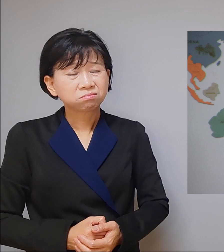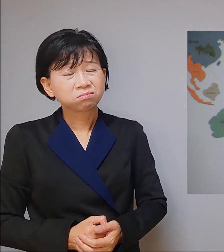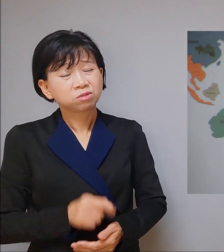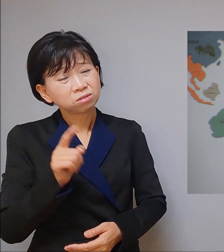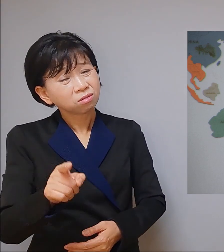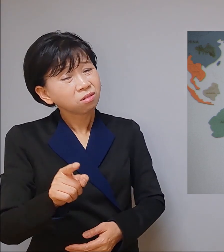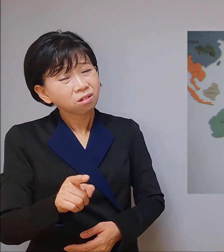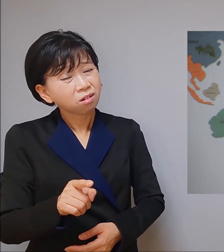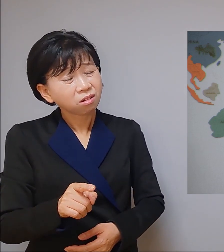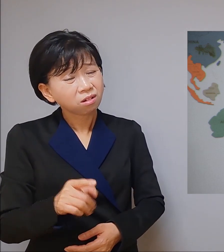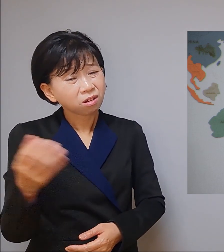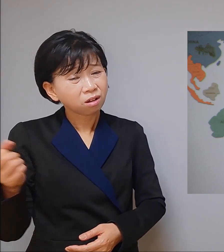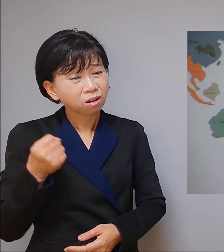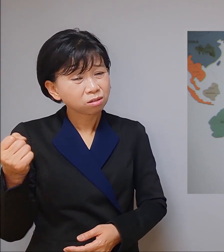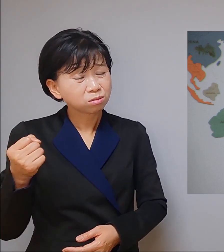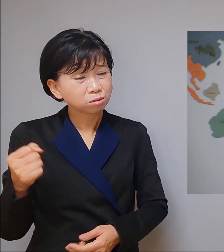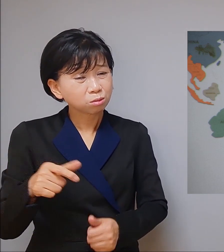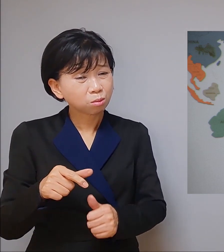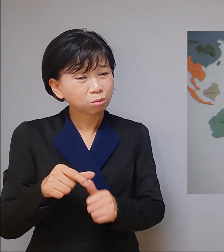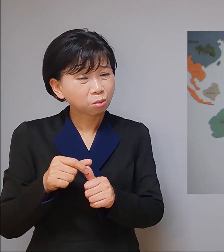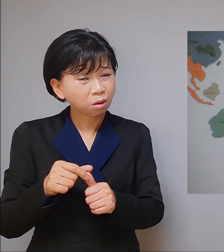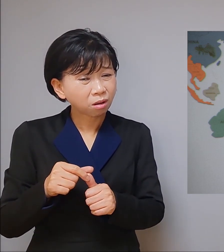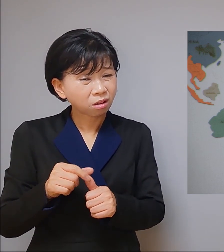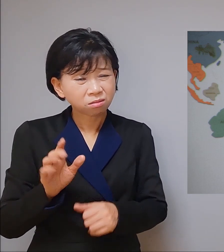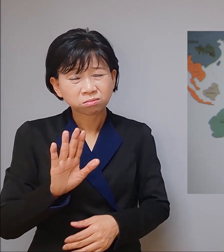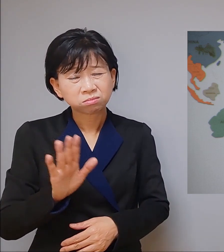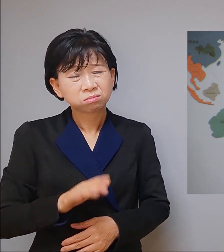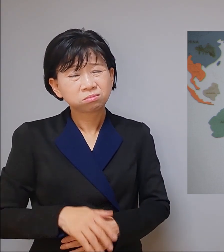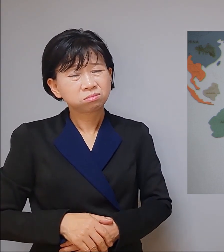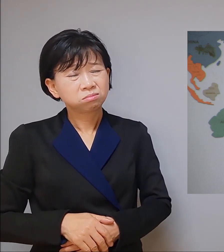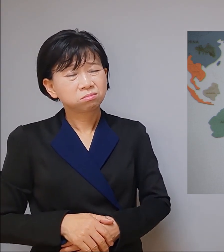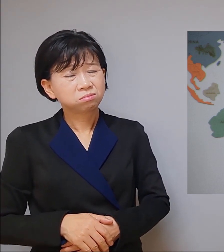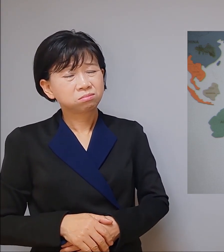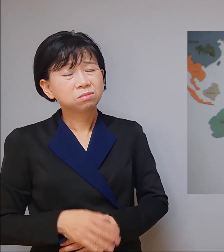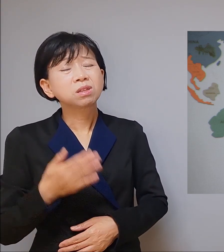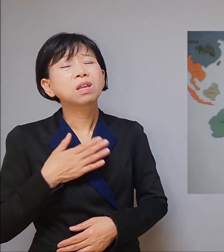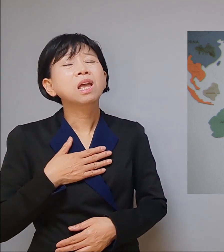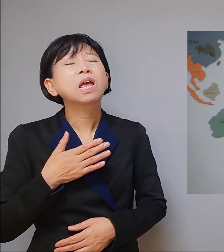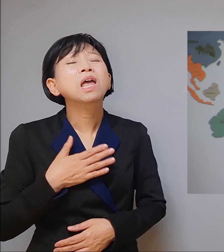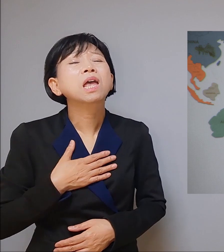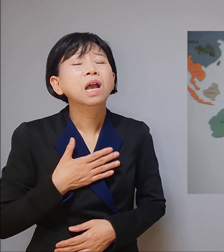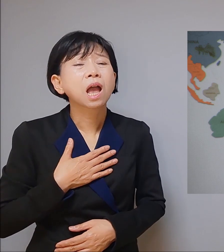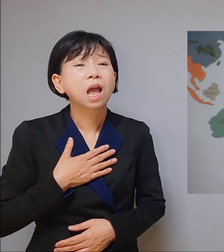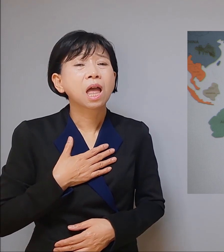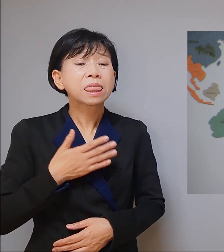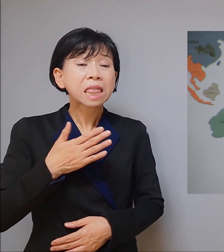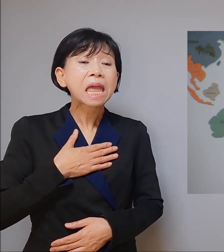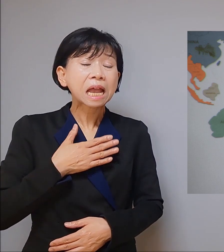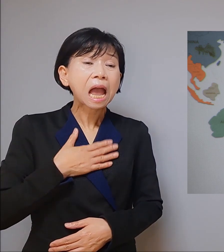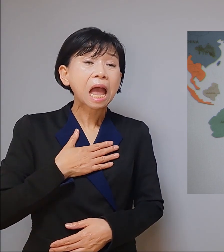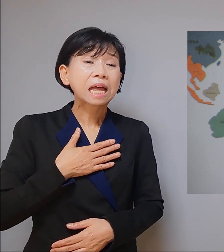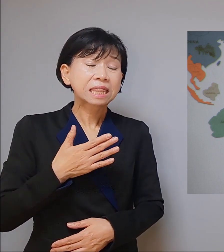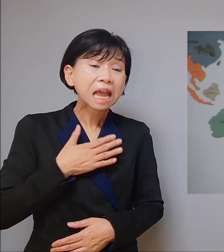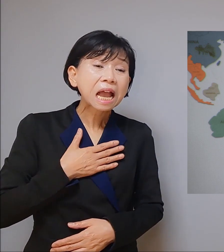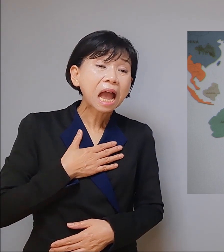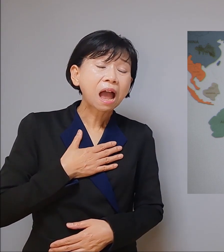그런 것으로는 불가능합니다. 제가 지금 강조하는 것은 뭘까요? 내가입니다.